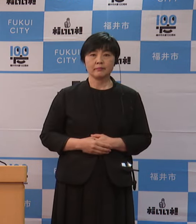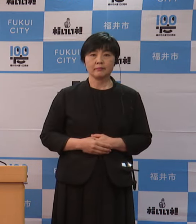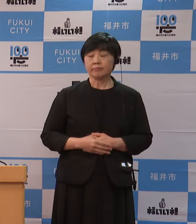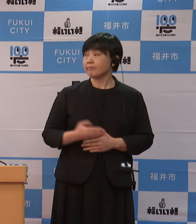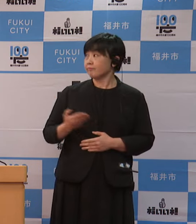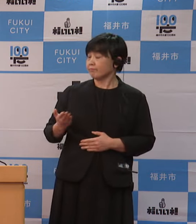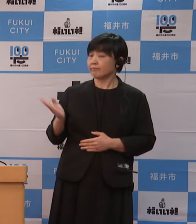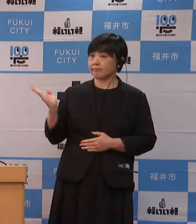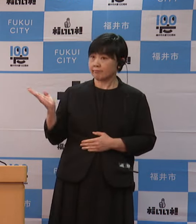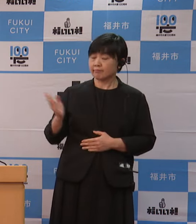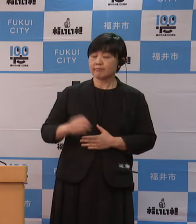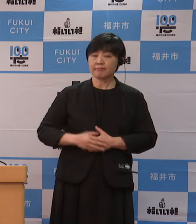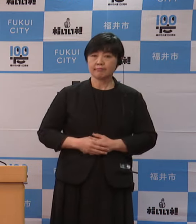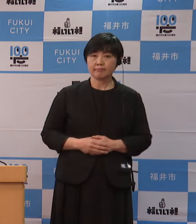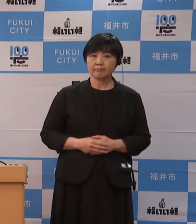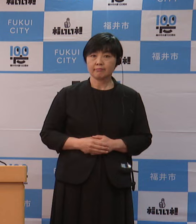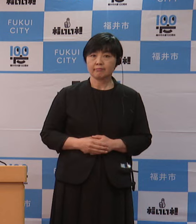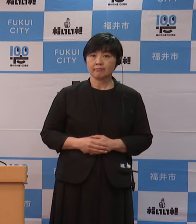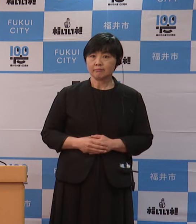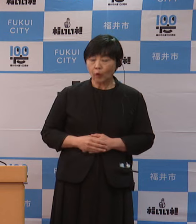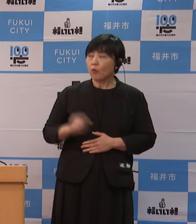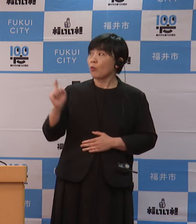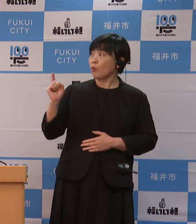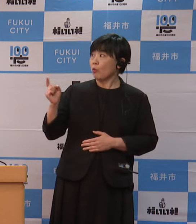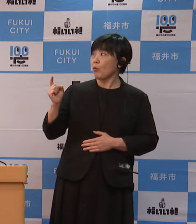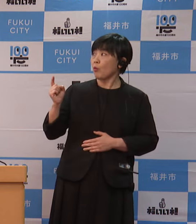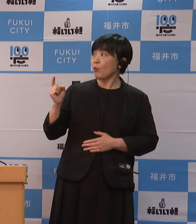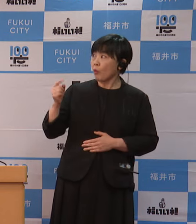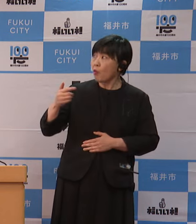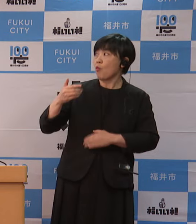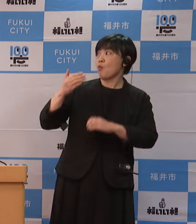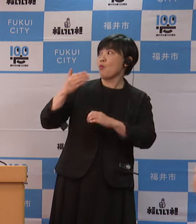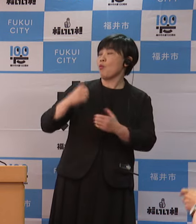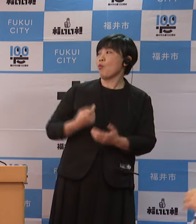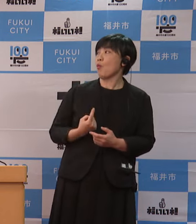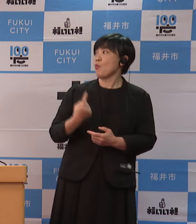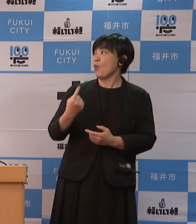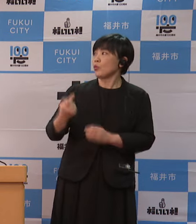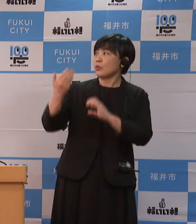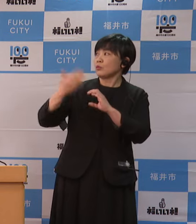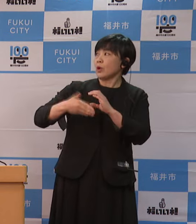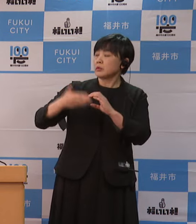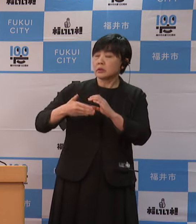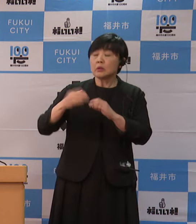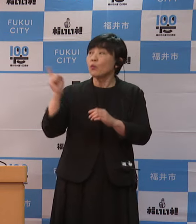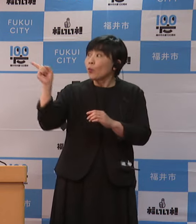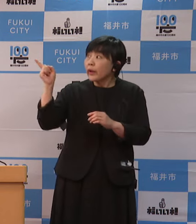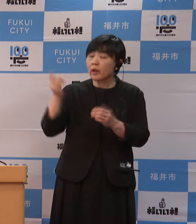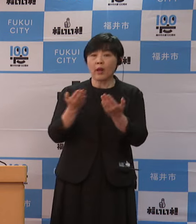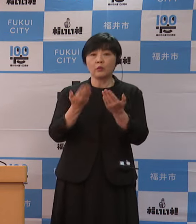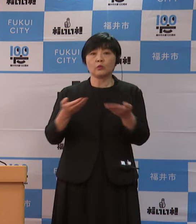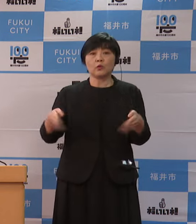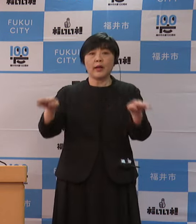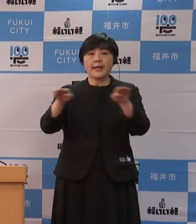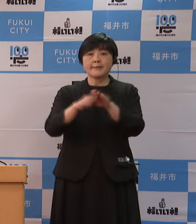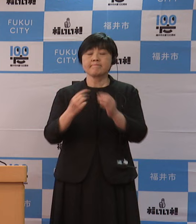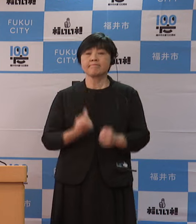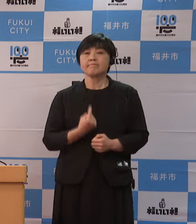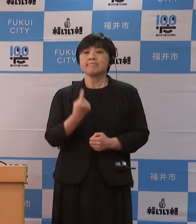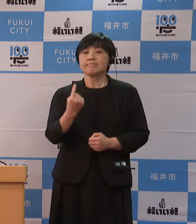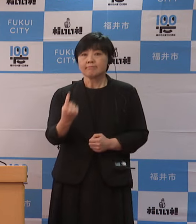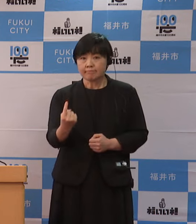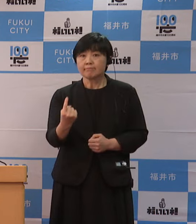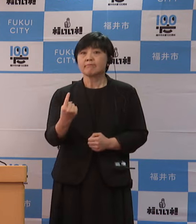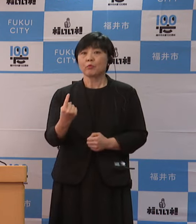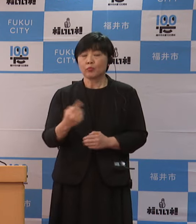これはですね、これもクラン氏の訪問の一部ですけれども、ここで図書館へ訪問したときにですね、我